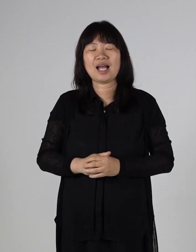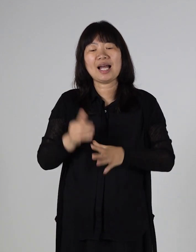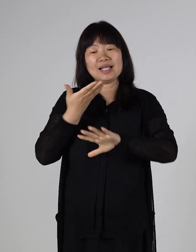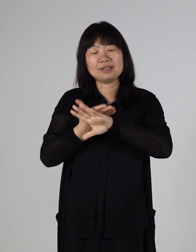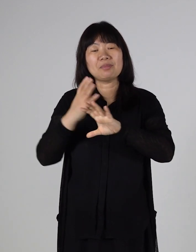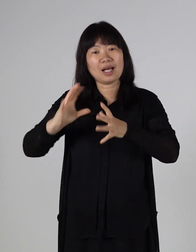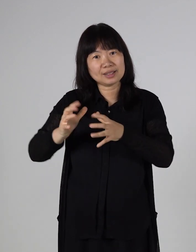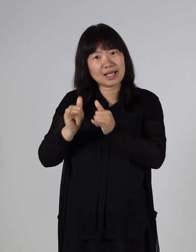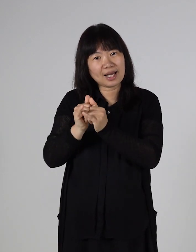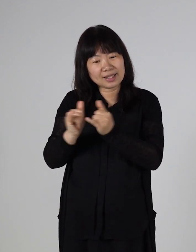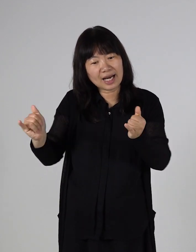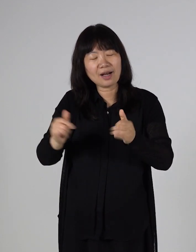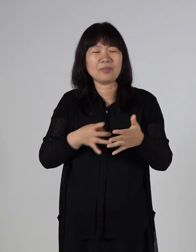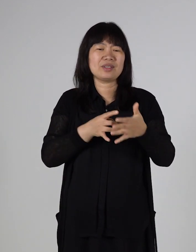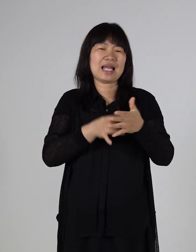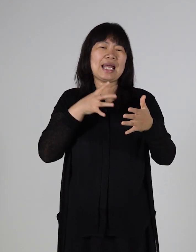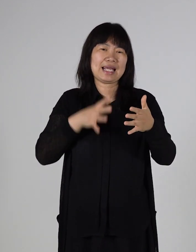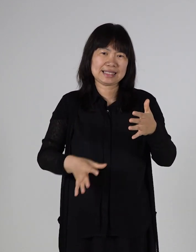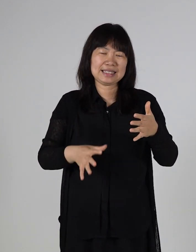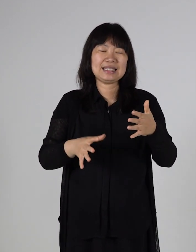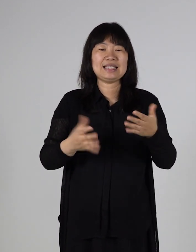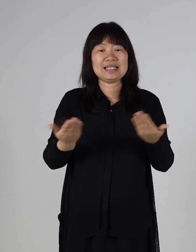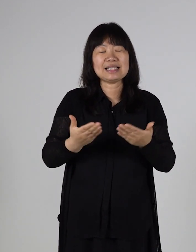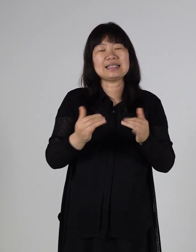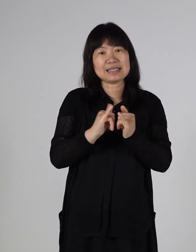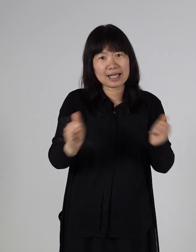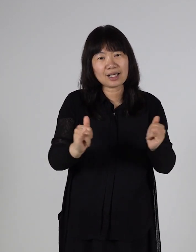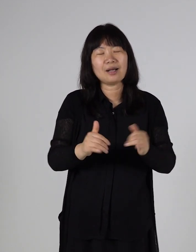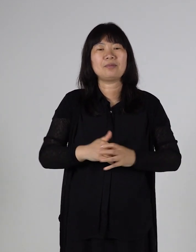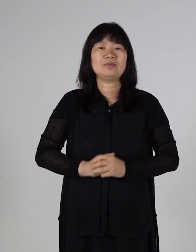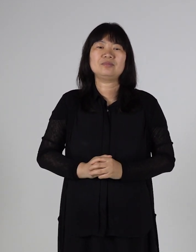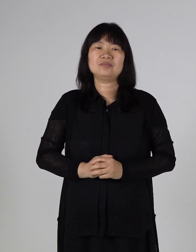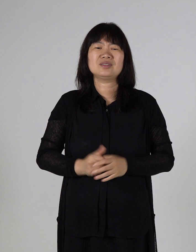이방인, 세리,